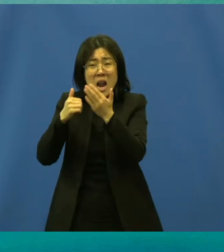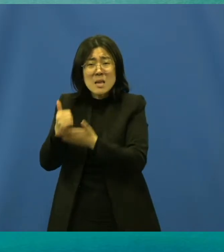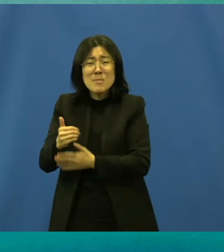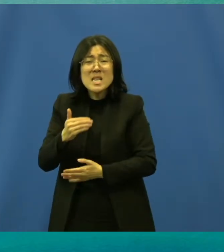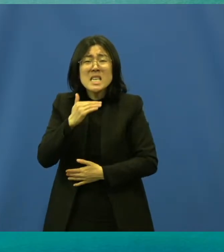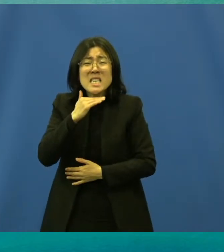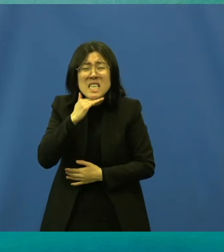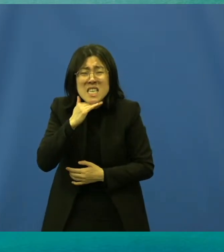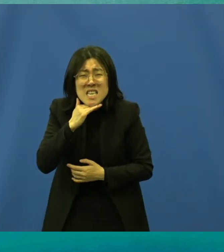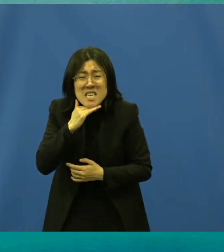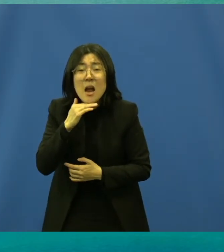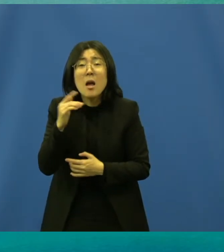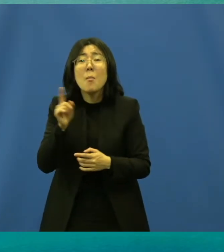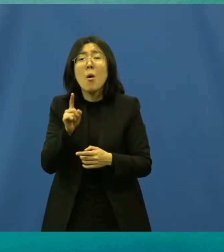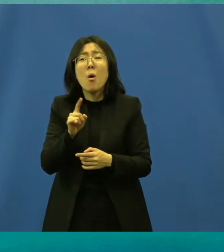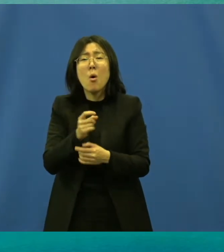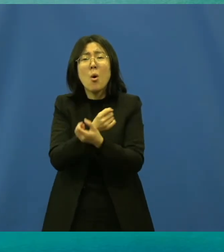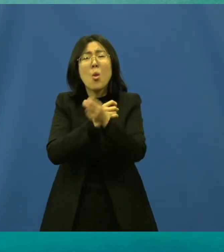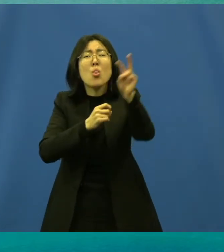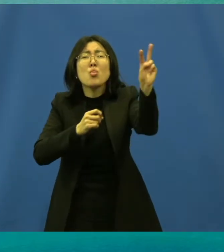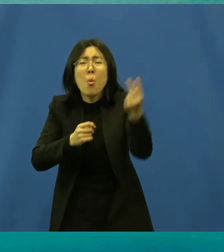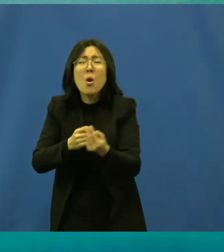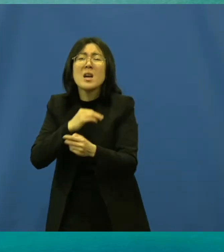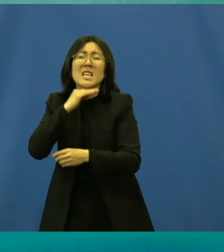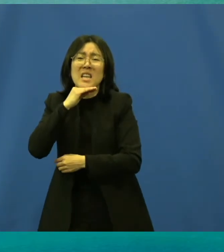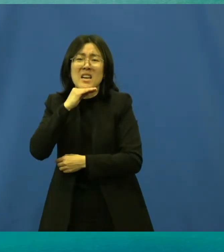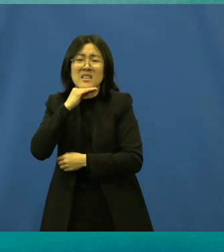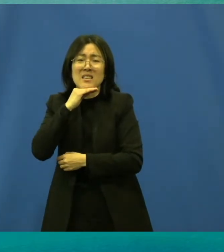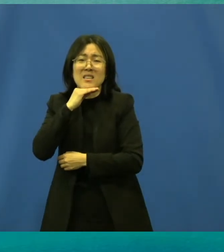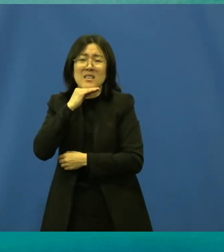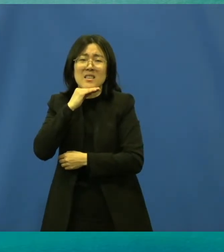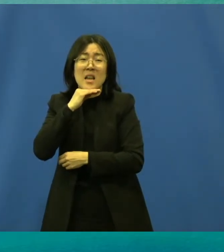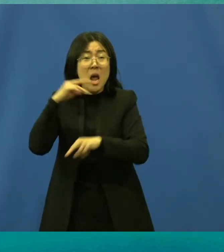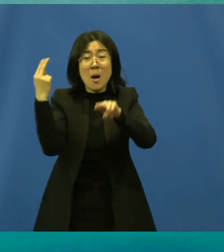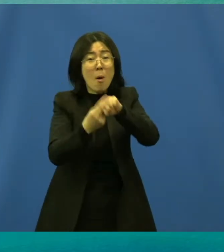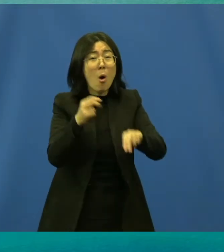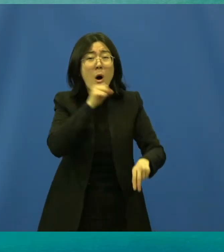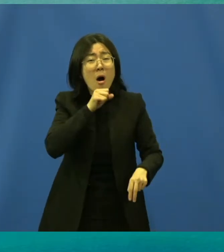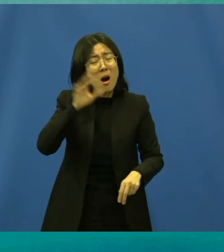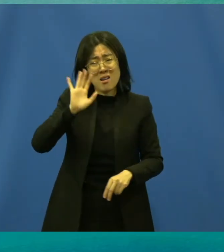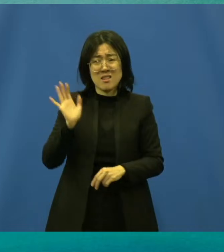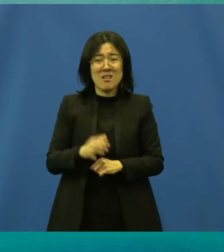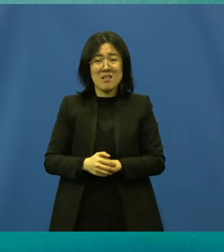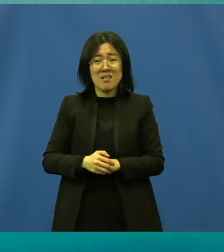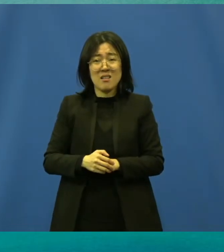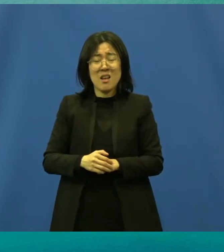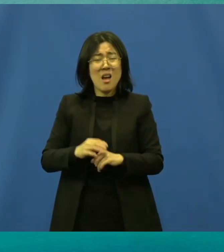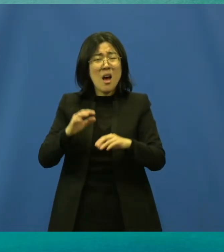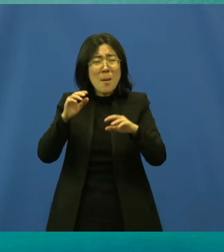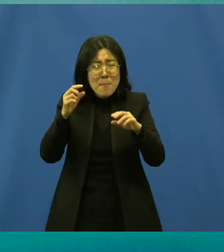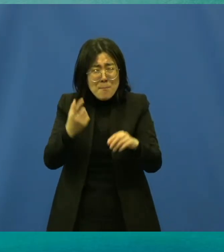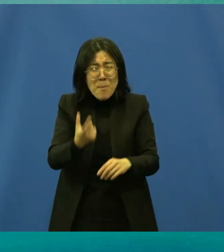계시는 분은 하나님이십니다. 탕자를 기다리는 그 아버지는 우리의 하나님이십니다.